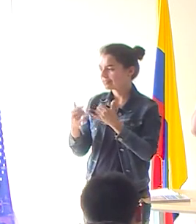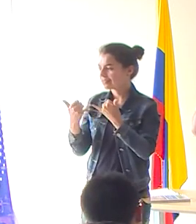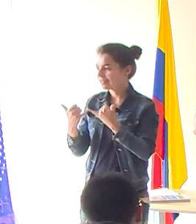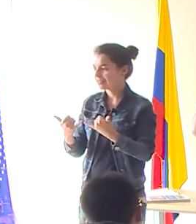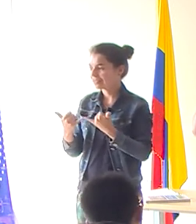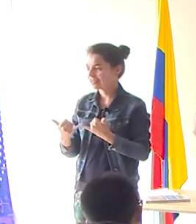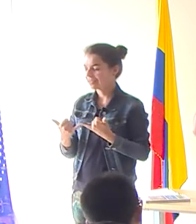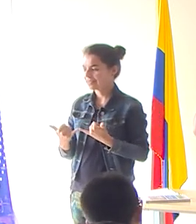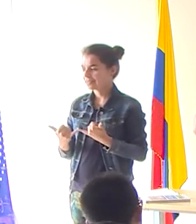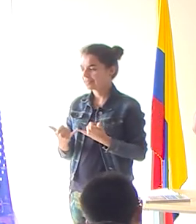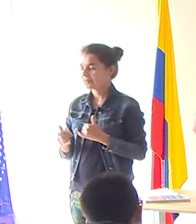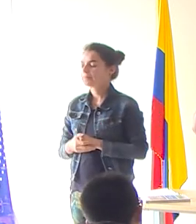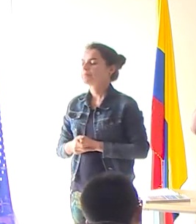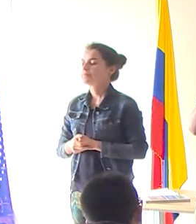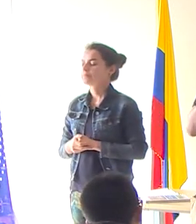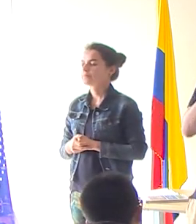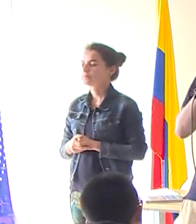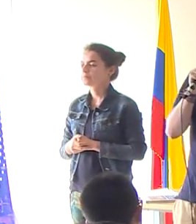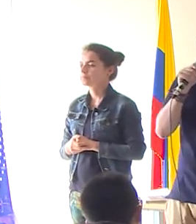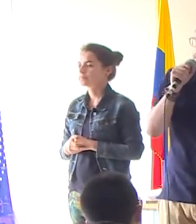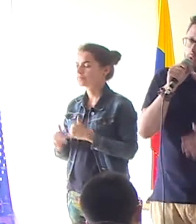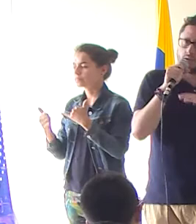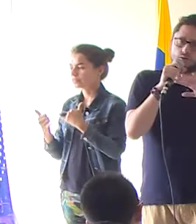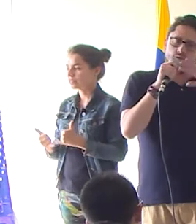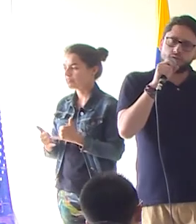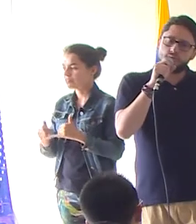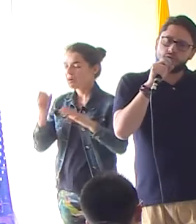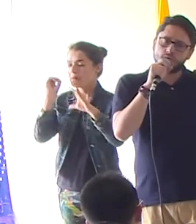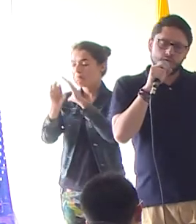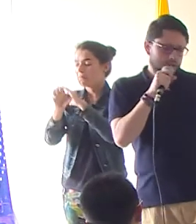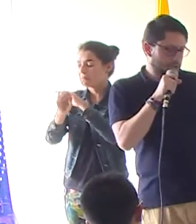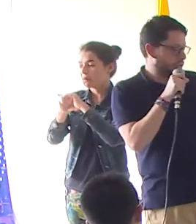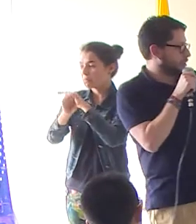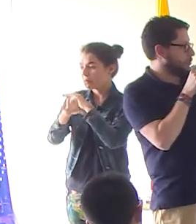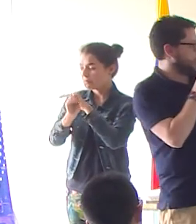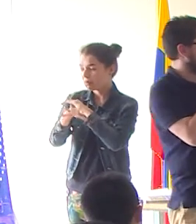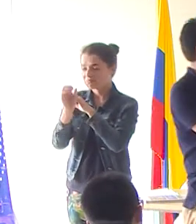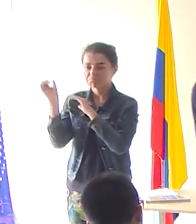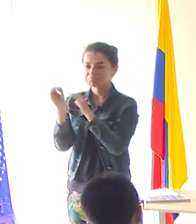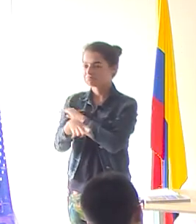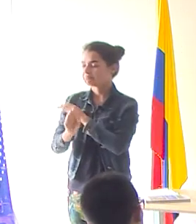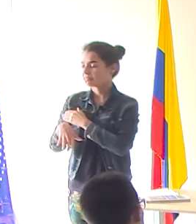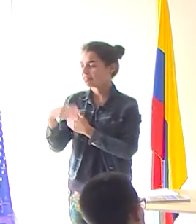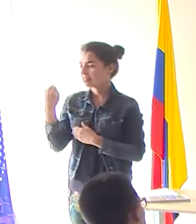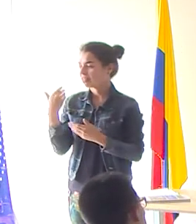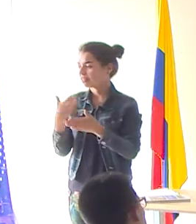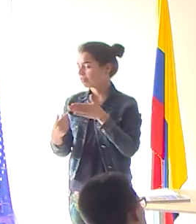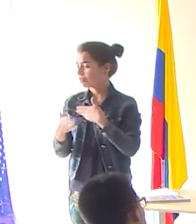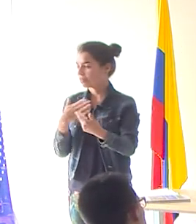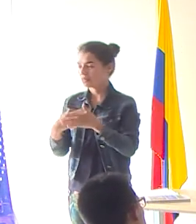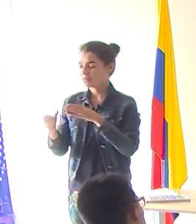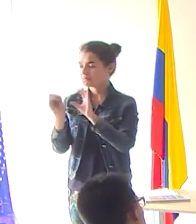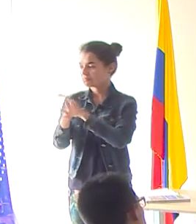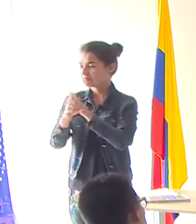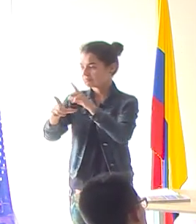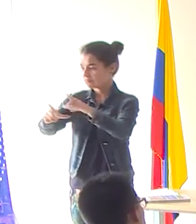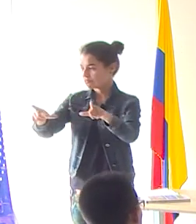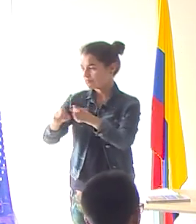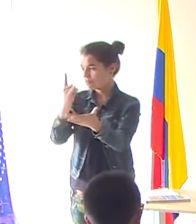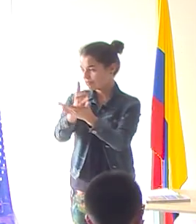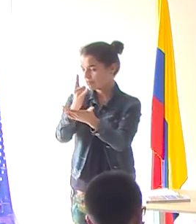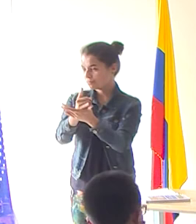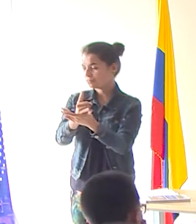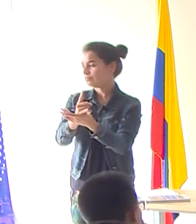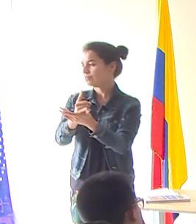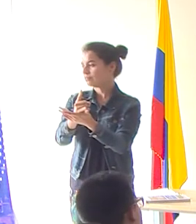qué hacer con ellos por ahora lo estamos golpeando sin ningún tipo de discriminación en doña juana eso nos